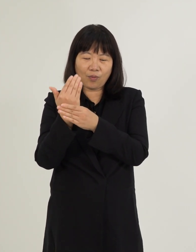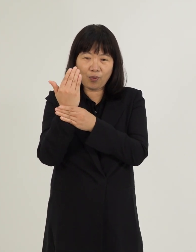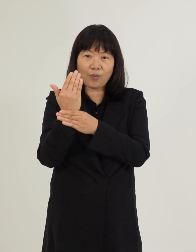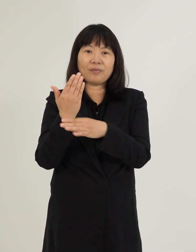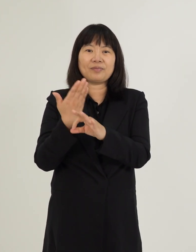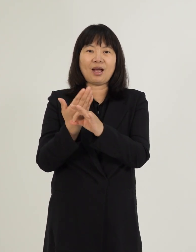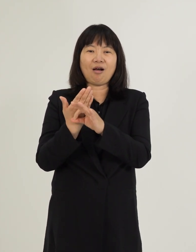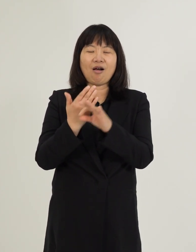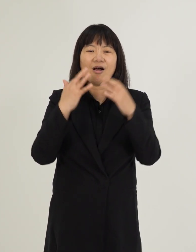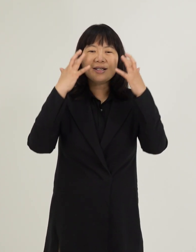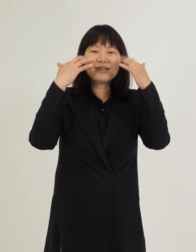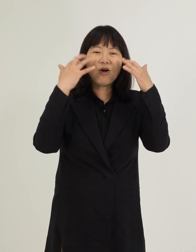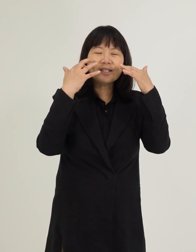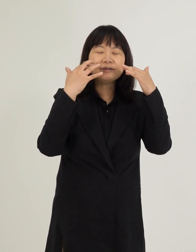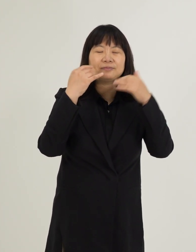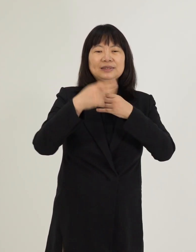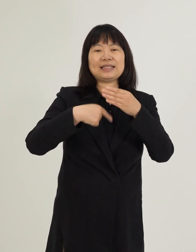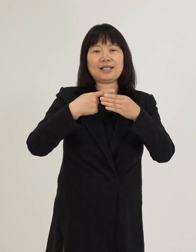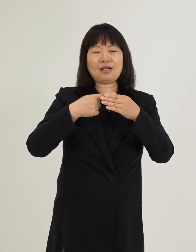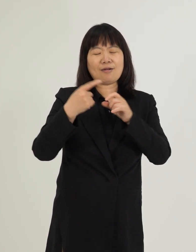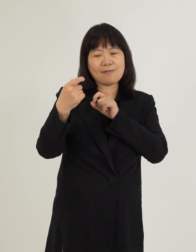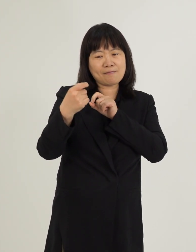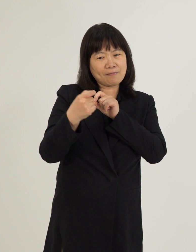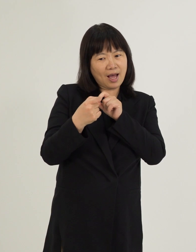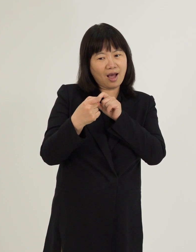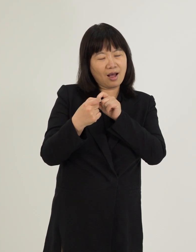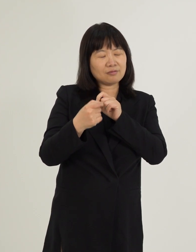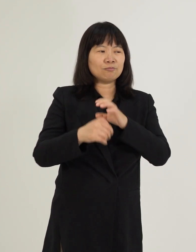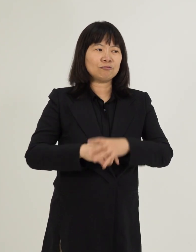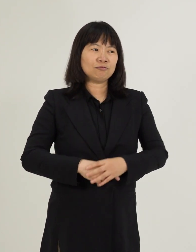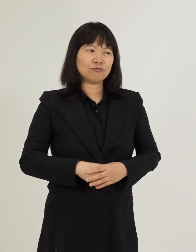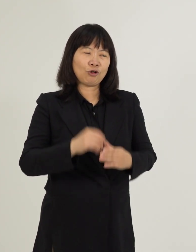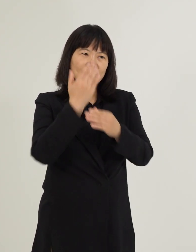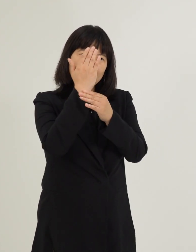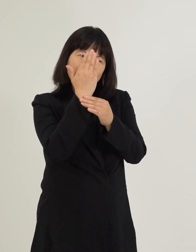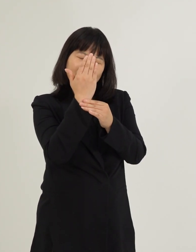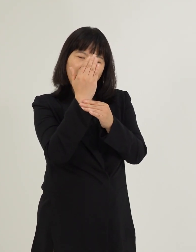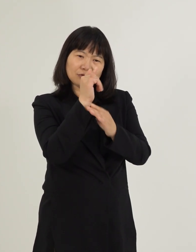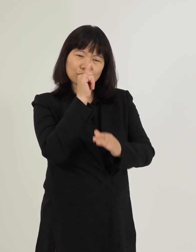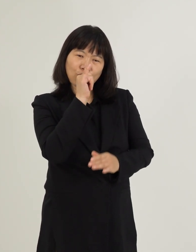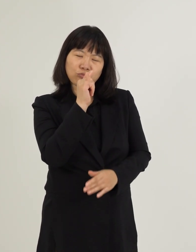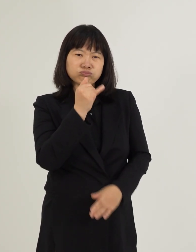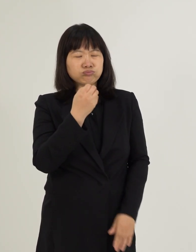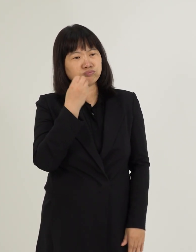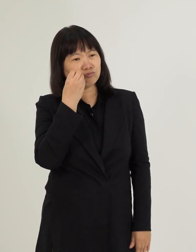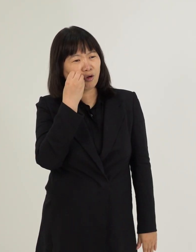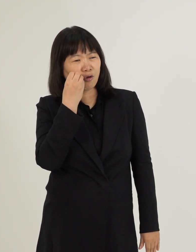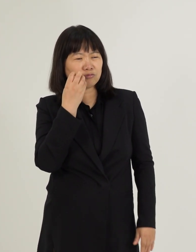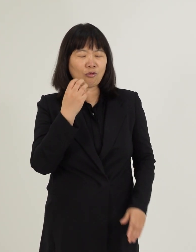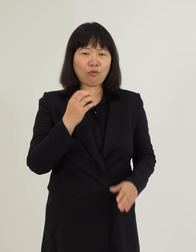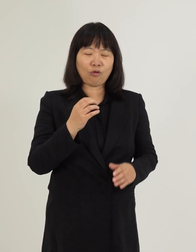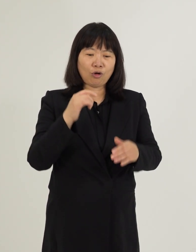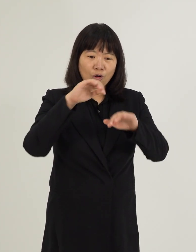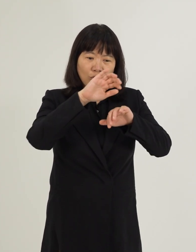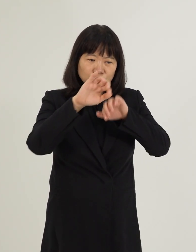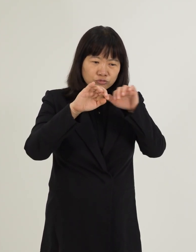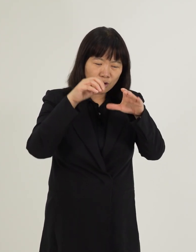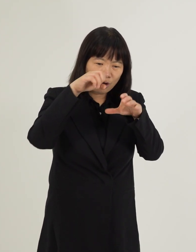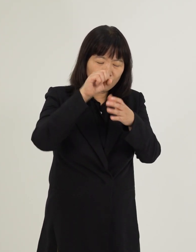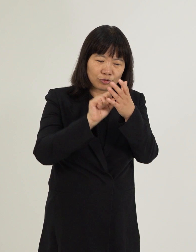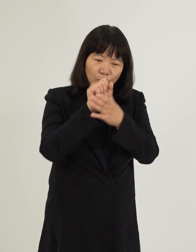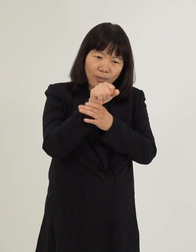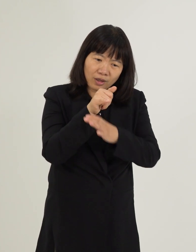줄 아나니. 그래서 잎사귀가 있는 거 보니까 이상하다. 그 열매가 있나? 하고